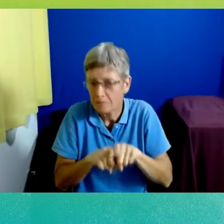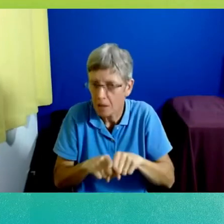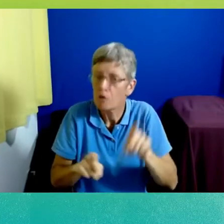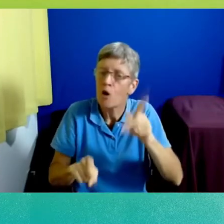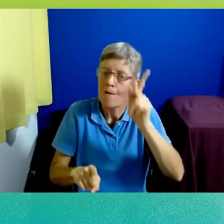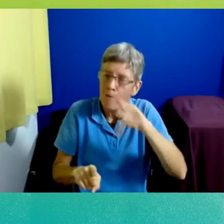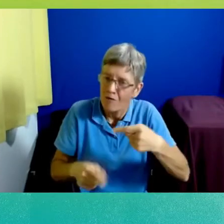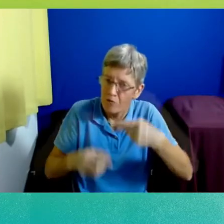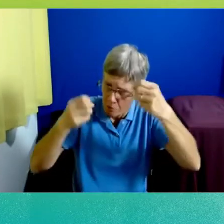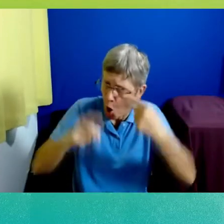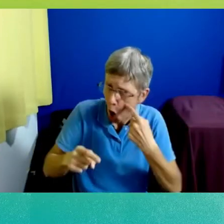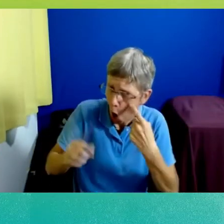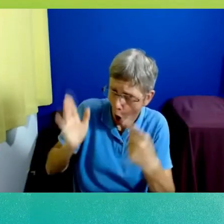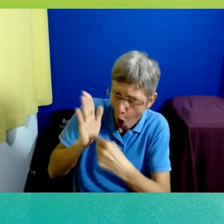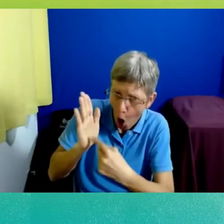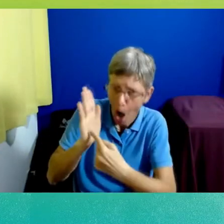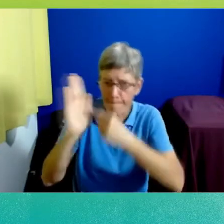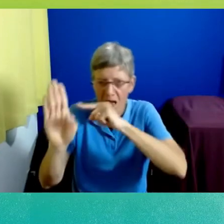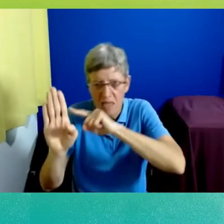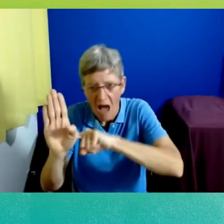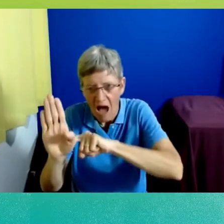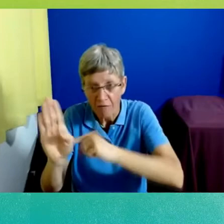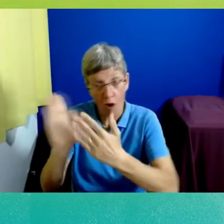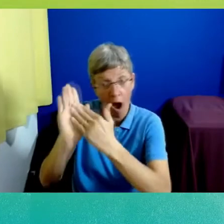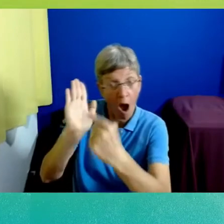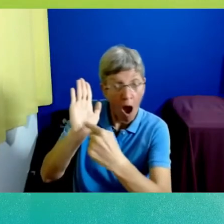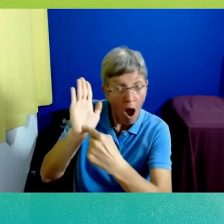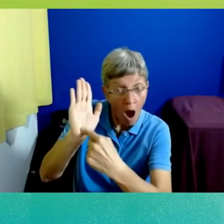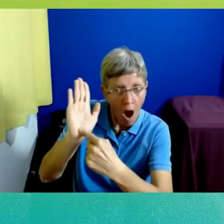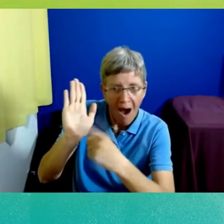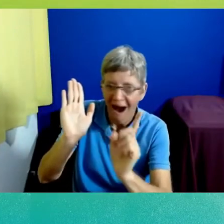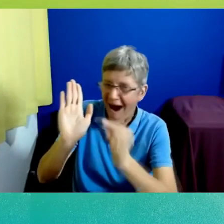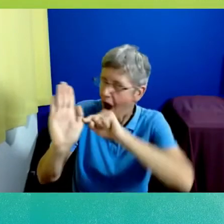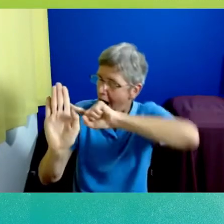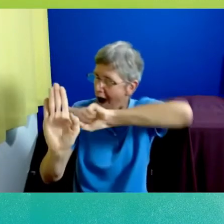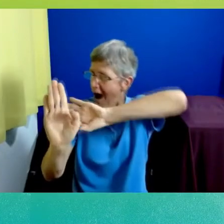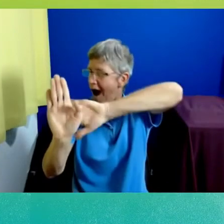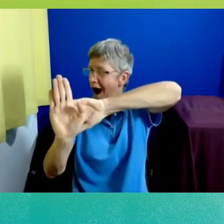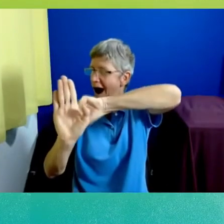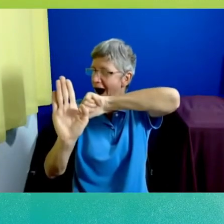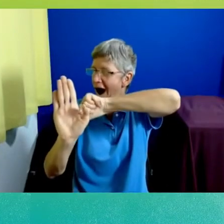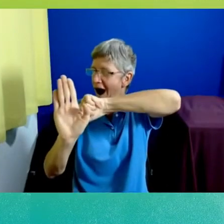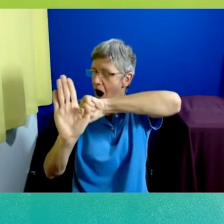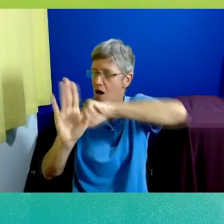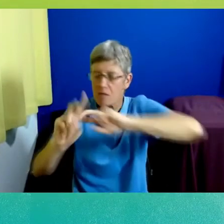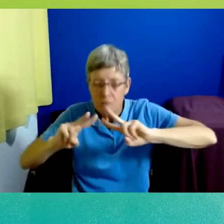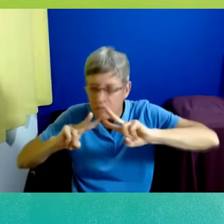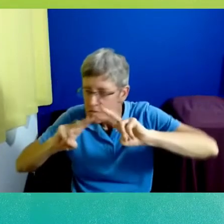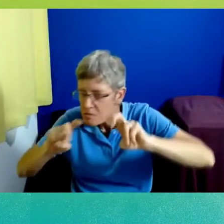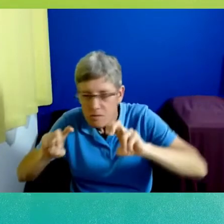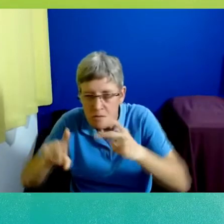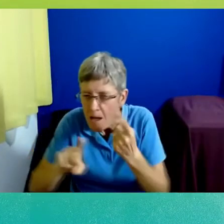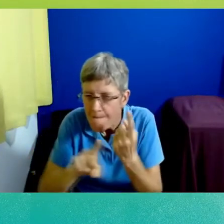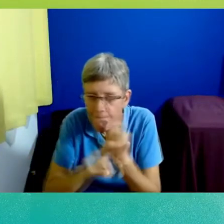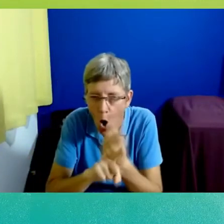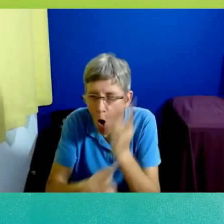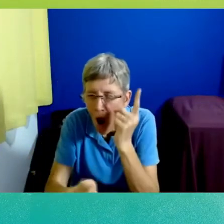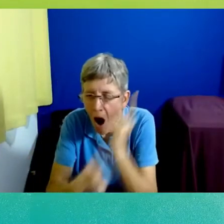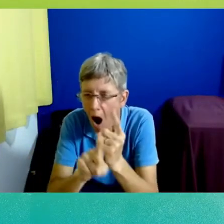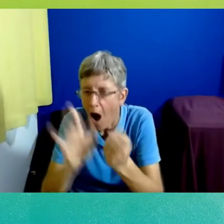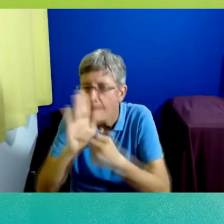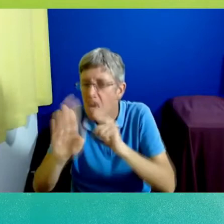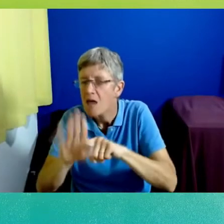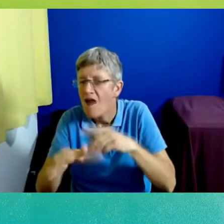seja utilizado. Foi dito também aqui sobre a simetria, a metáfora, né?